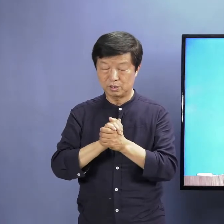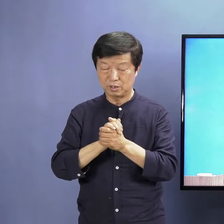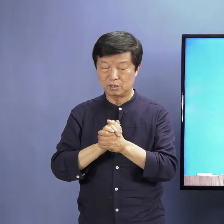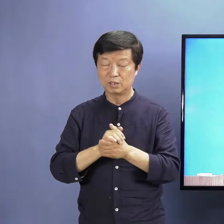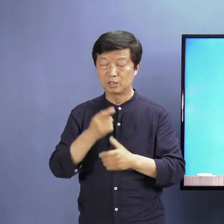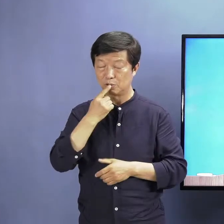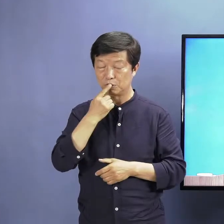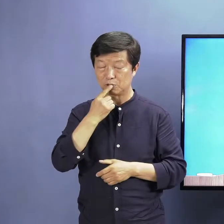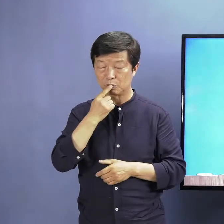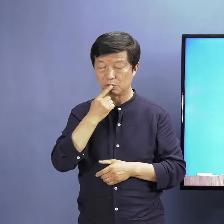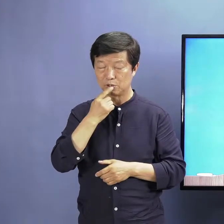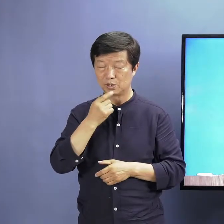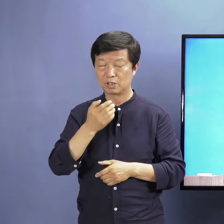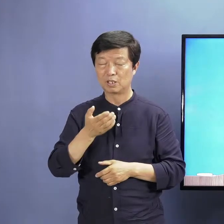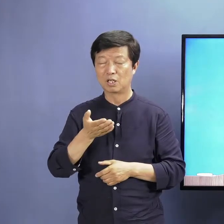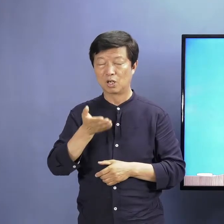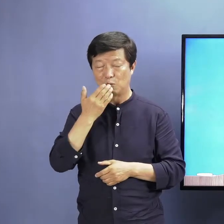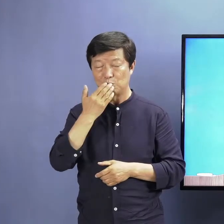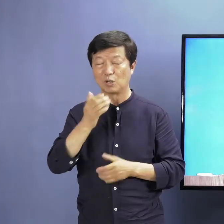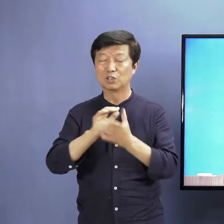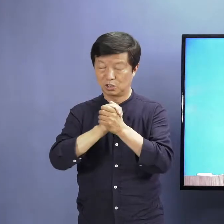입에서 식사 기도가 나오더라는 거예요.